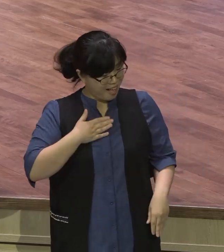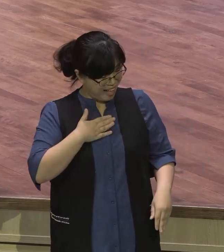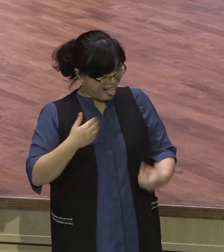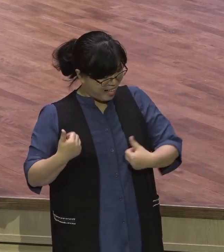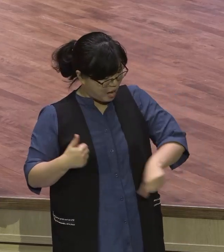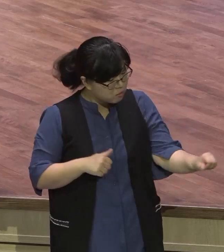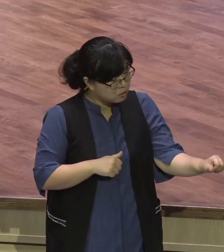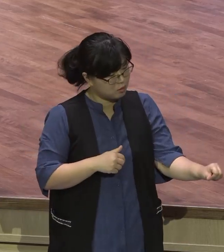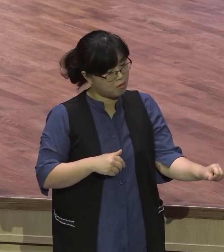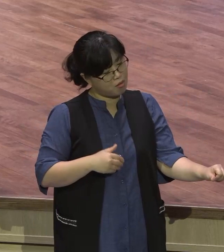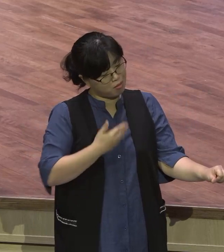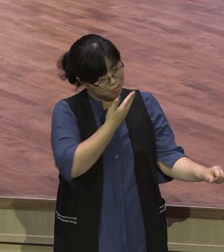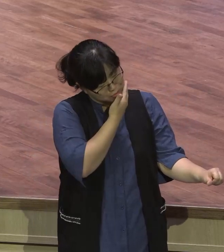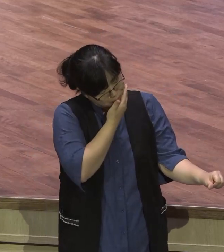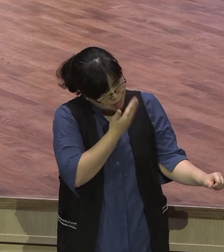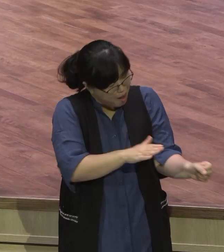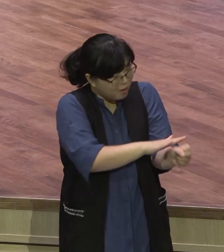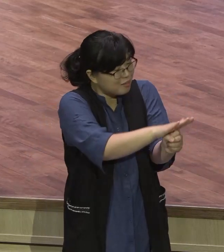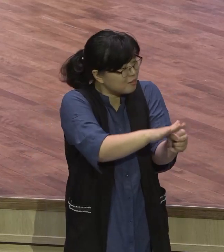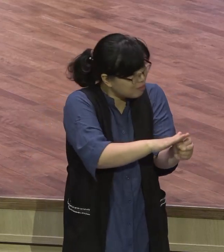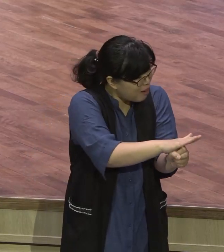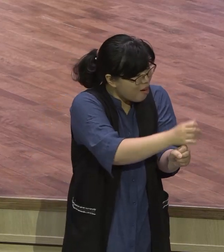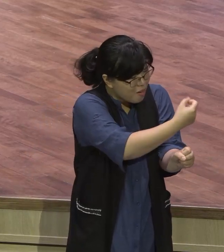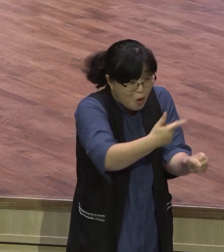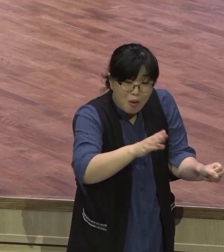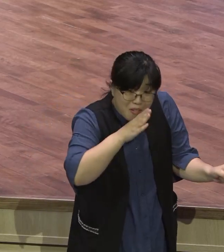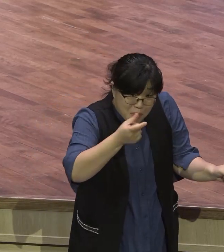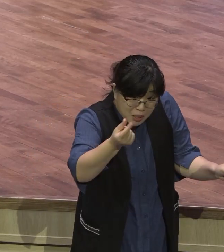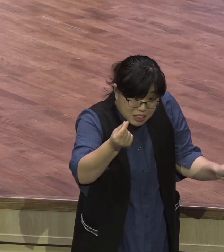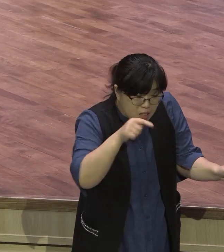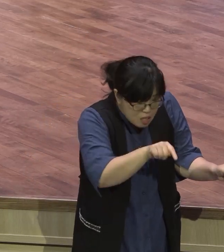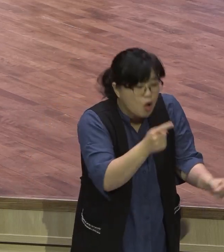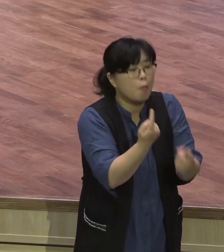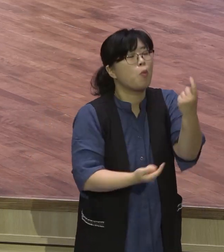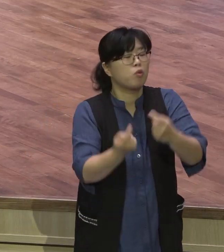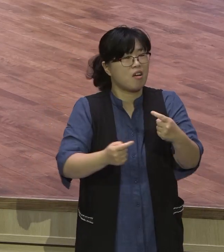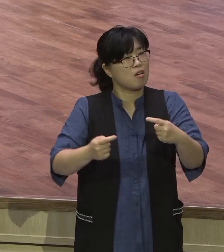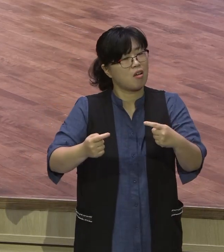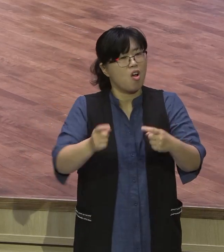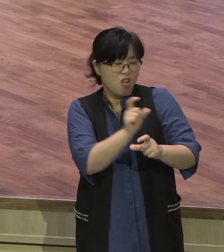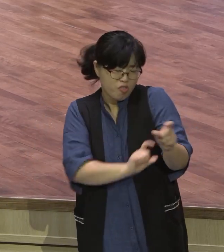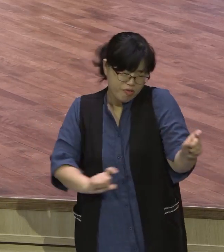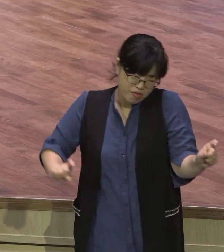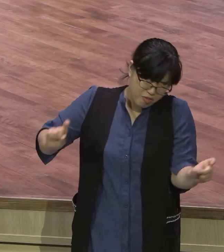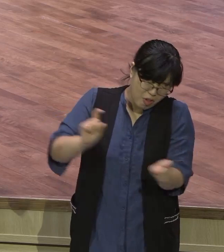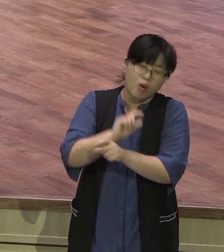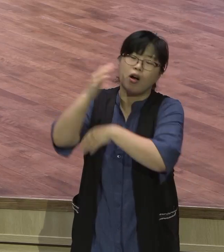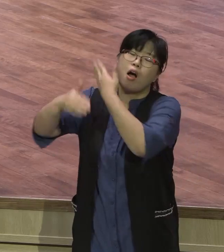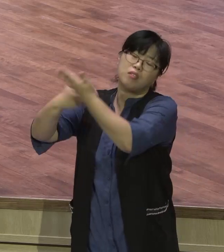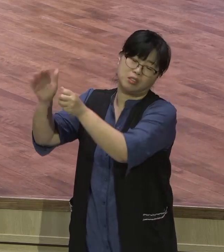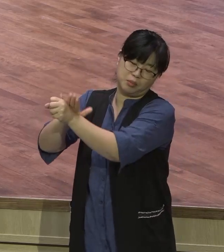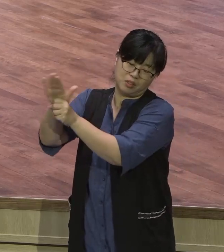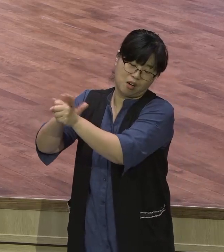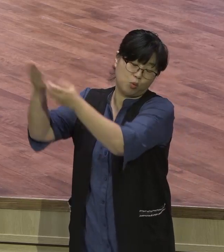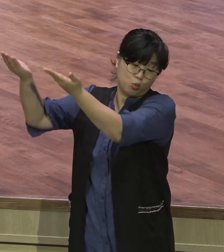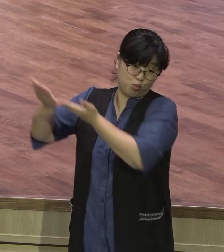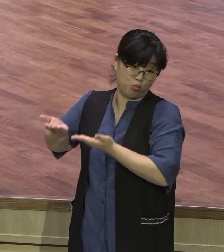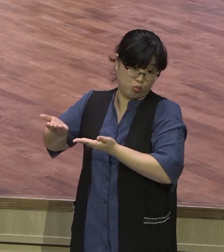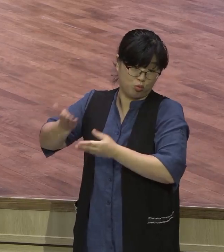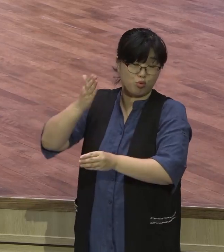그걸 못 느껴 느끼시기 바랍니다 주님을 느껴봐요 온몸으로